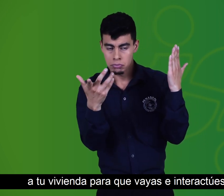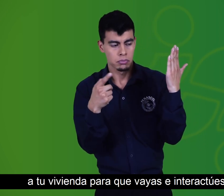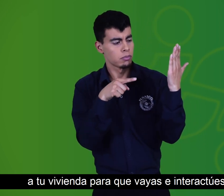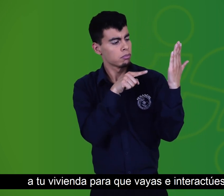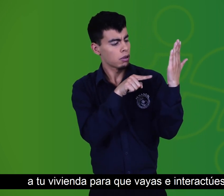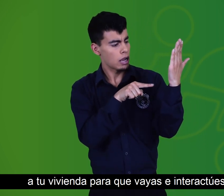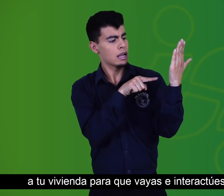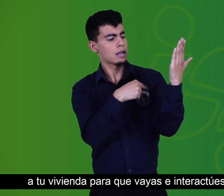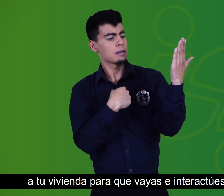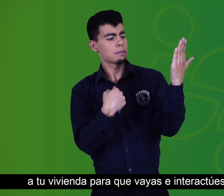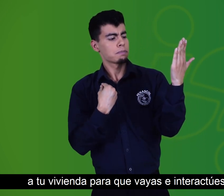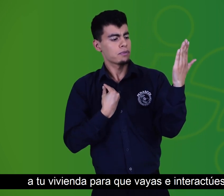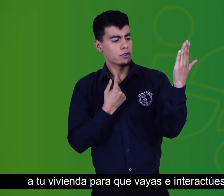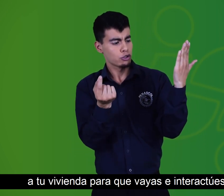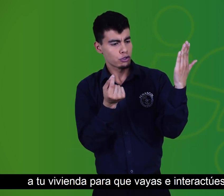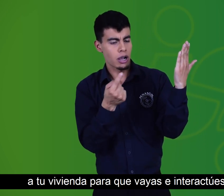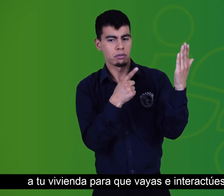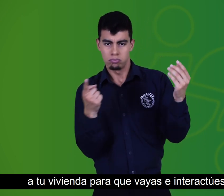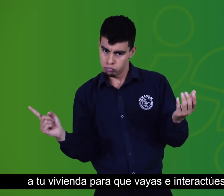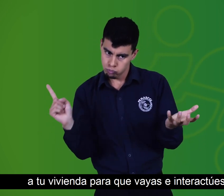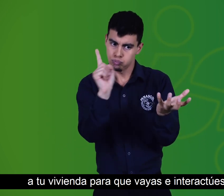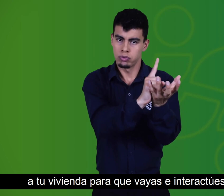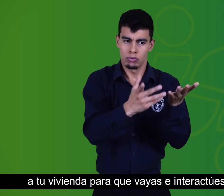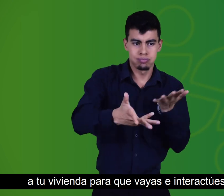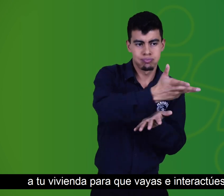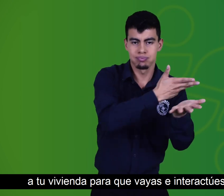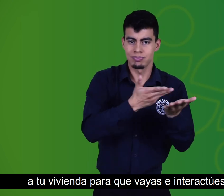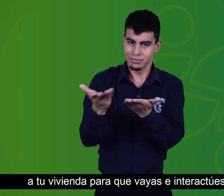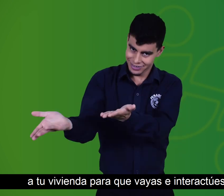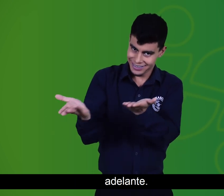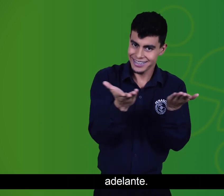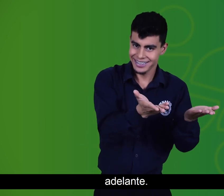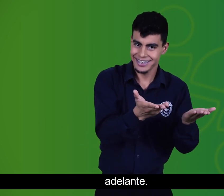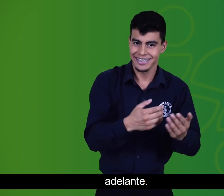vayas e interactúes. Adelante.